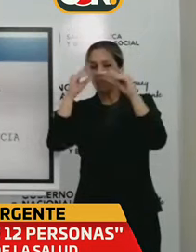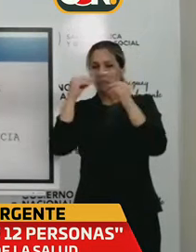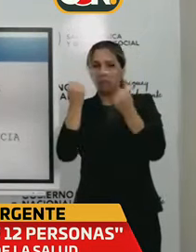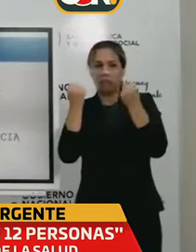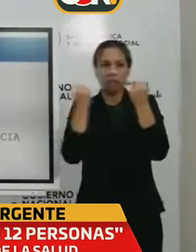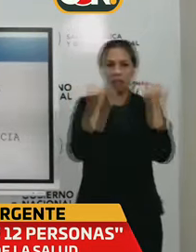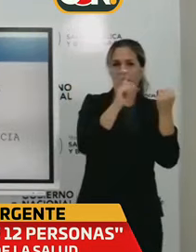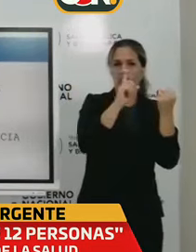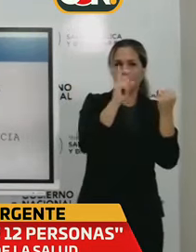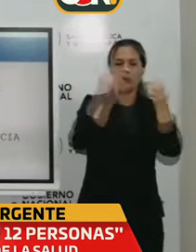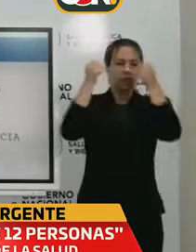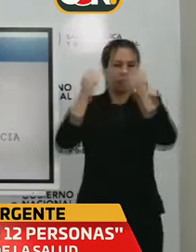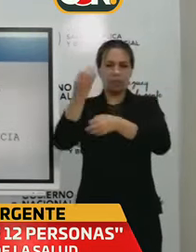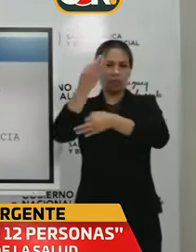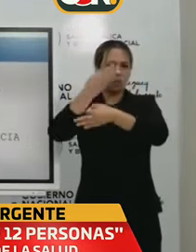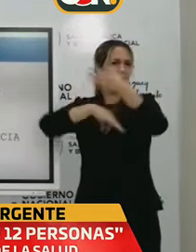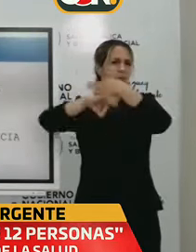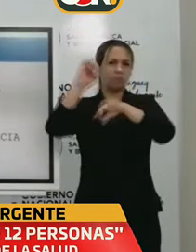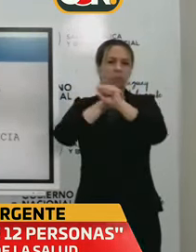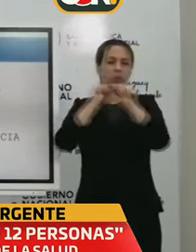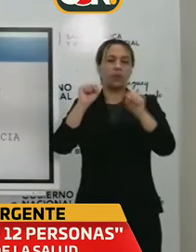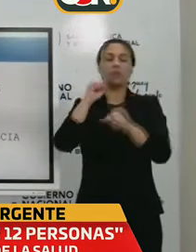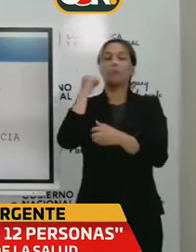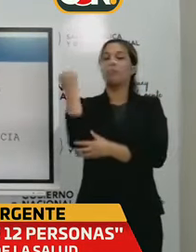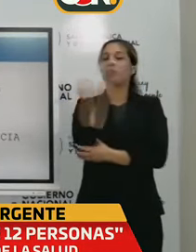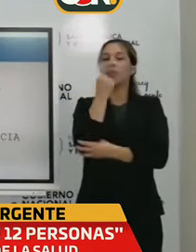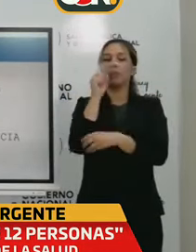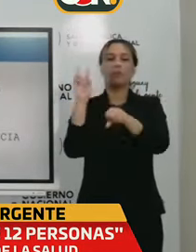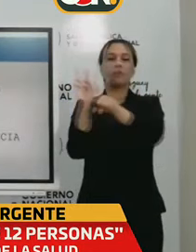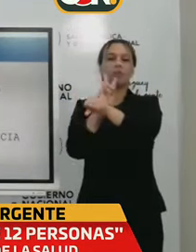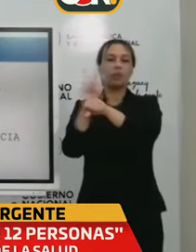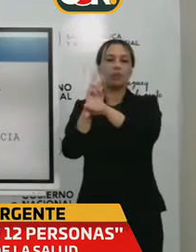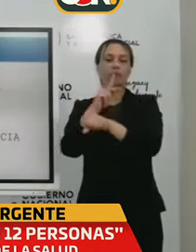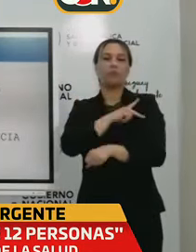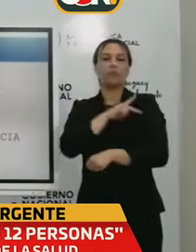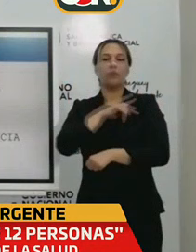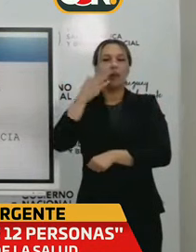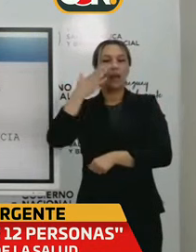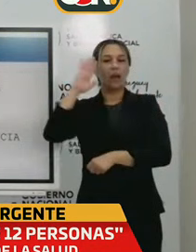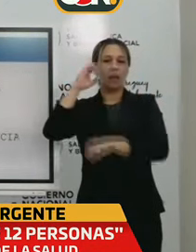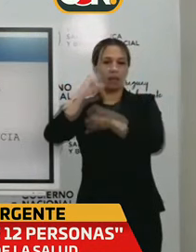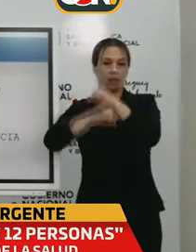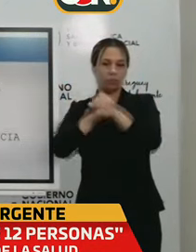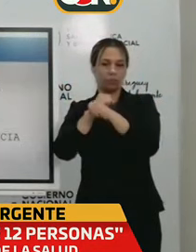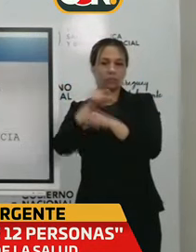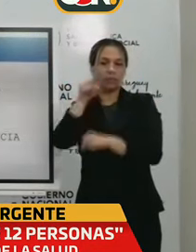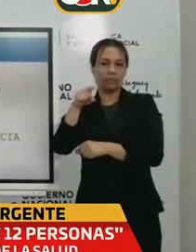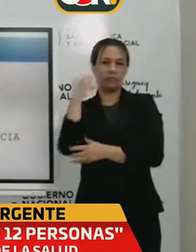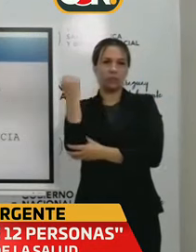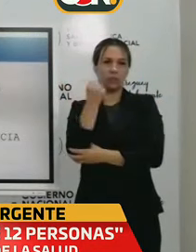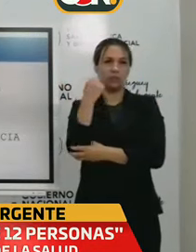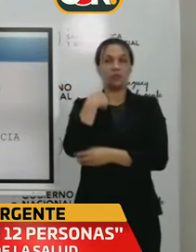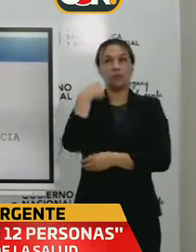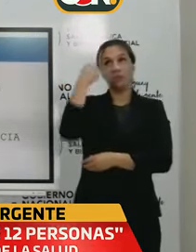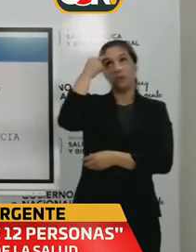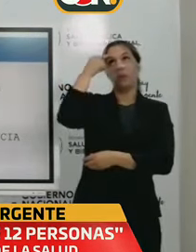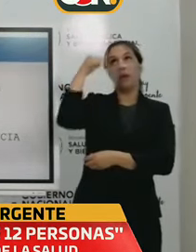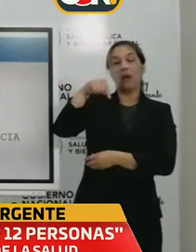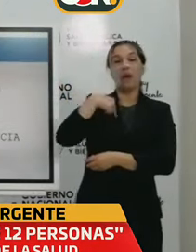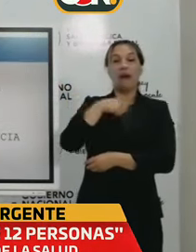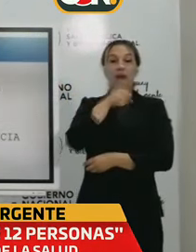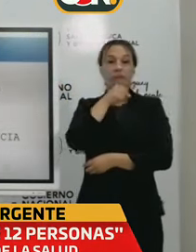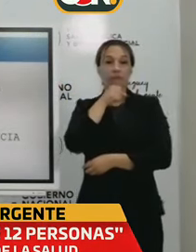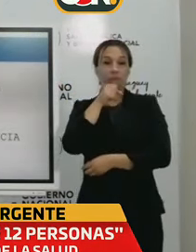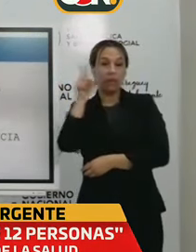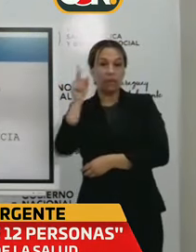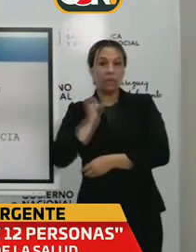1. Lo importante es cuidar a las personas de riesgo, ¿sí? Pienso ahora mismo en mi abuela, ¿verdad?